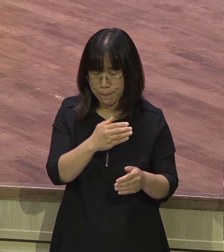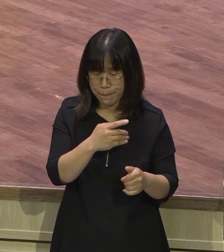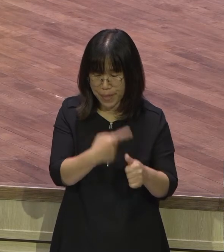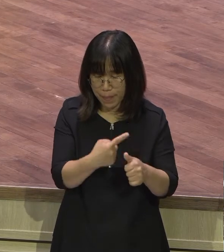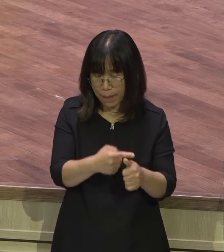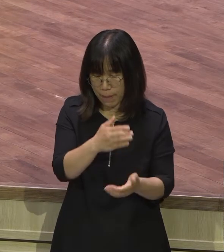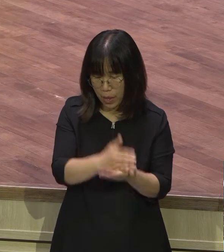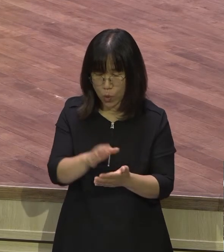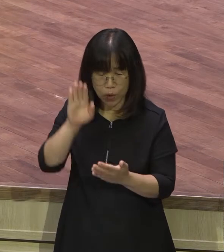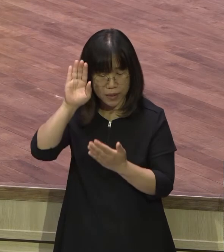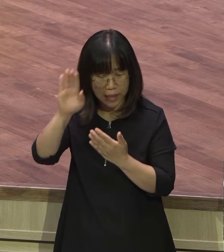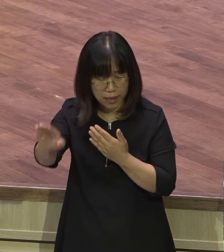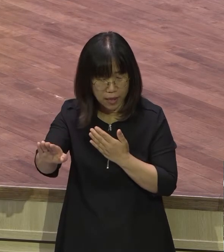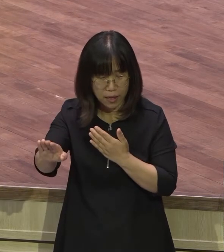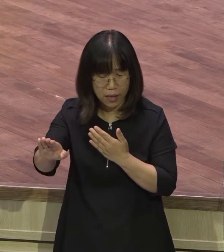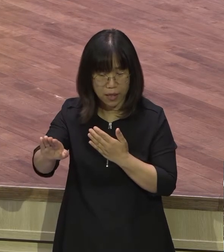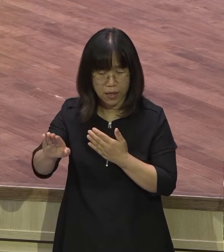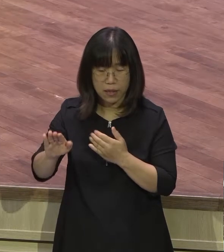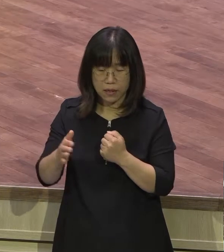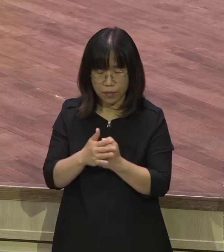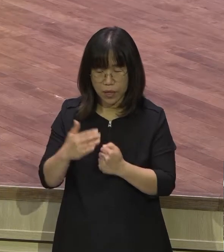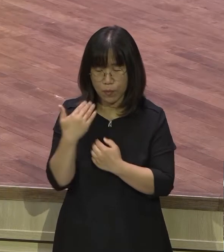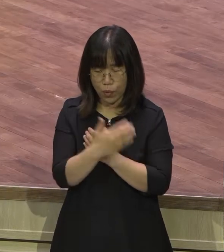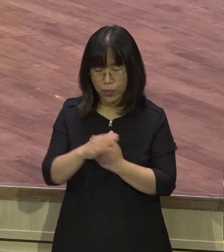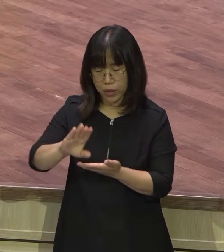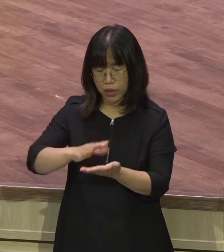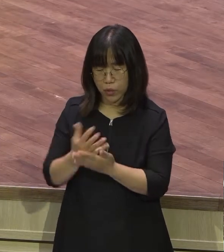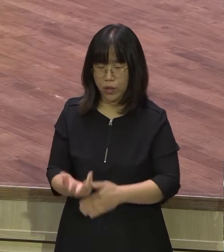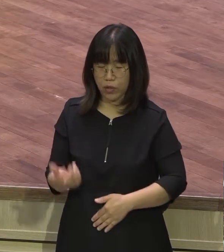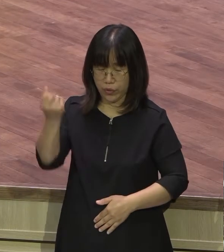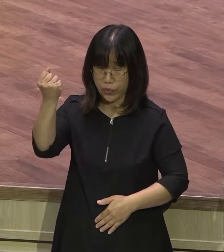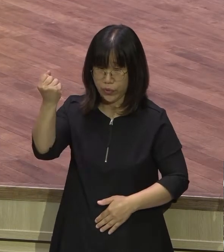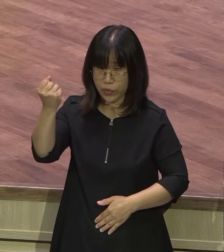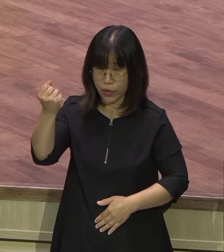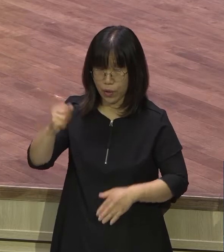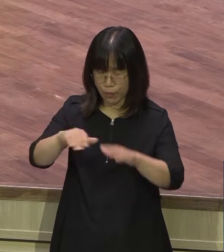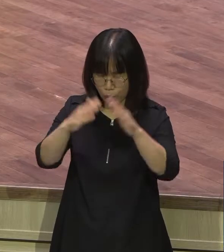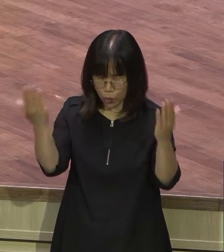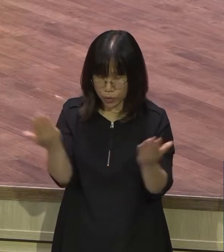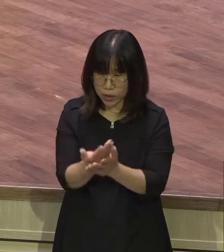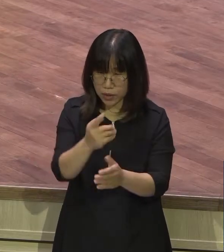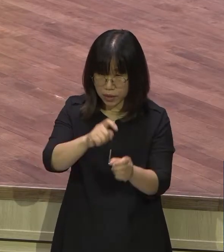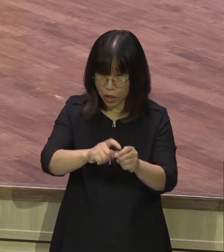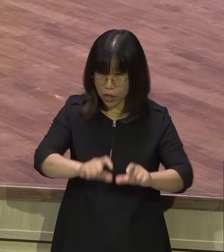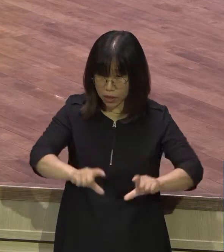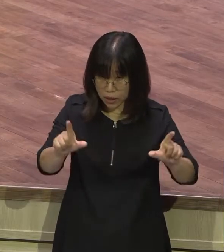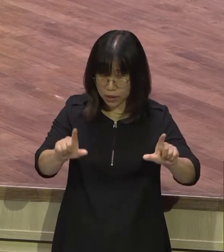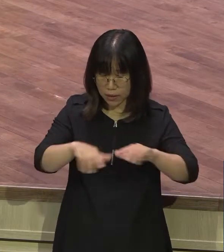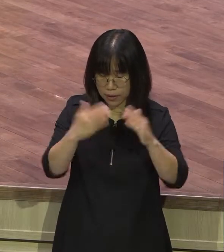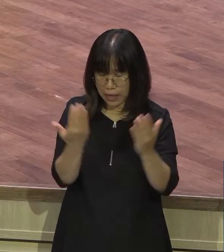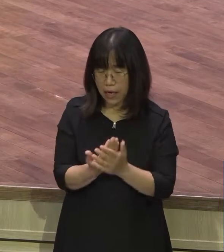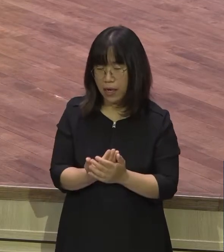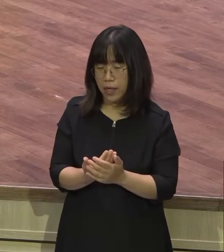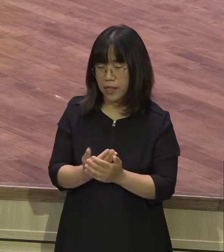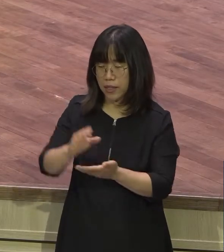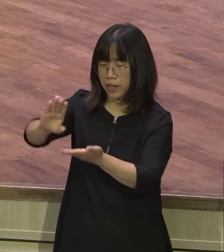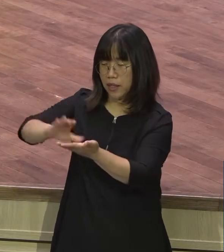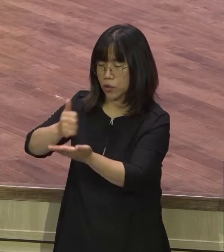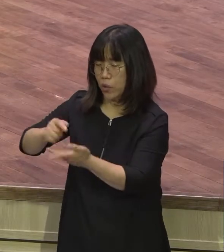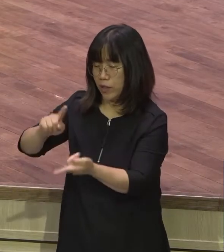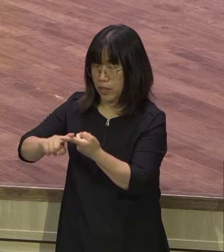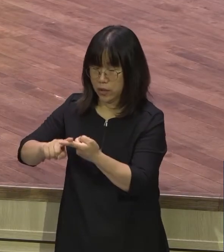그림자니 몸은 그리스도의 것이니라. 그리스도의 것이니 모든 절기들이 그리스도를 나타내고